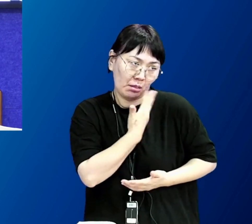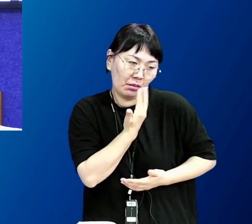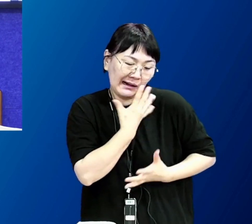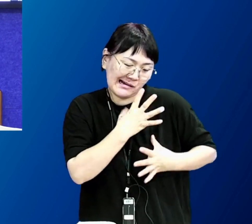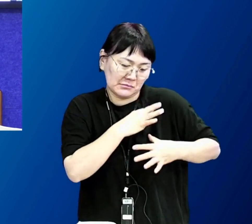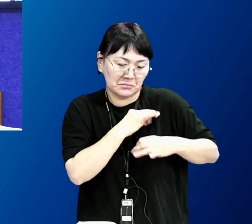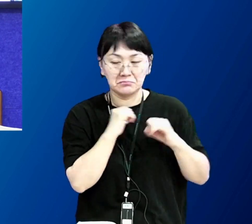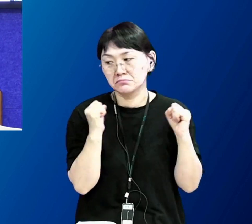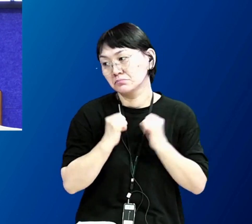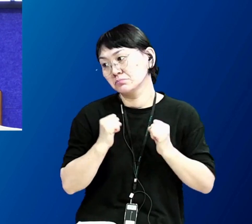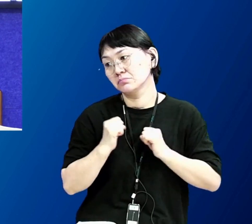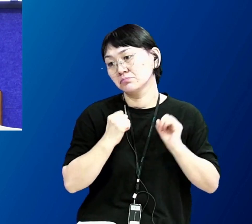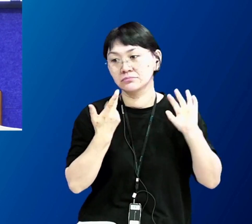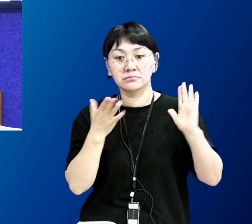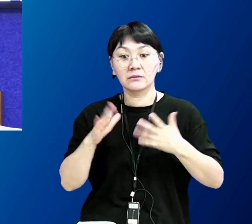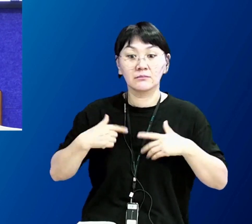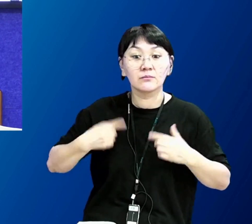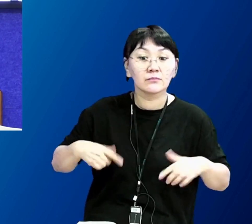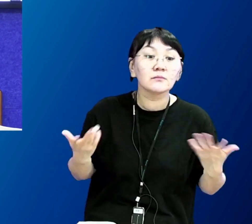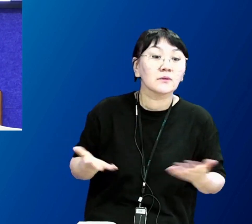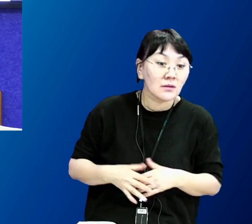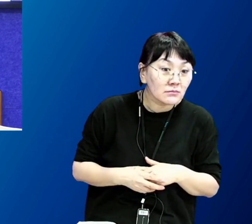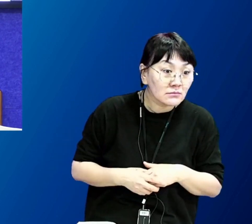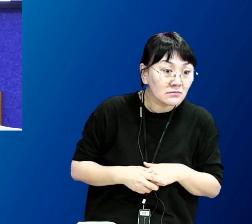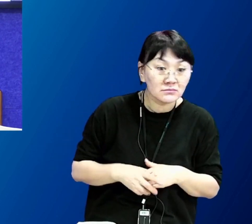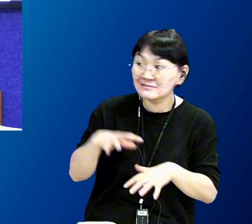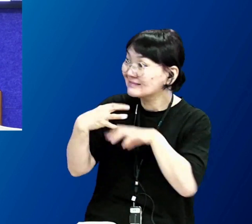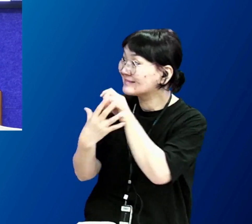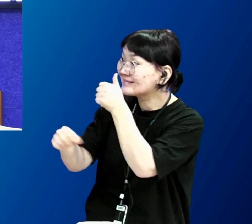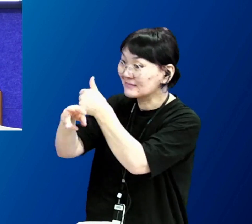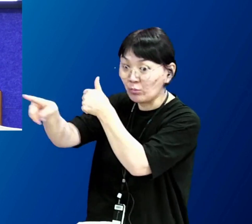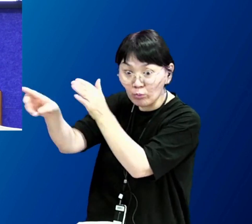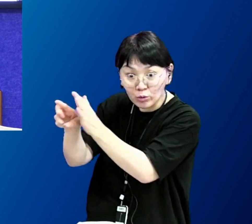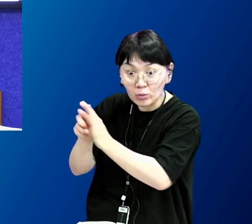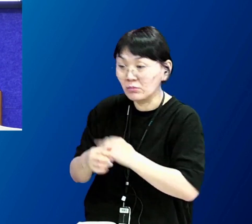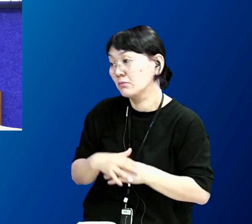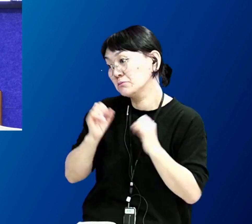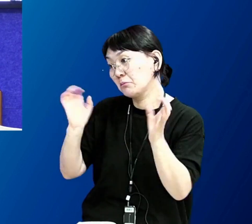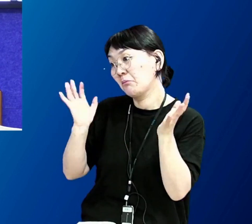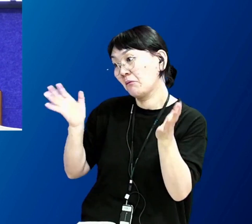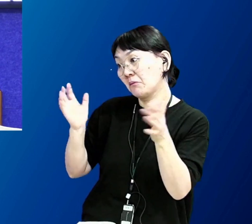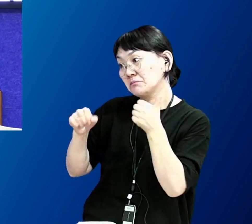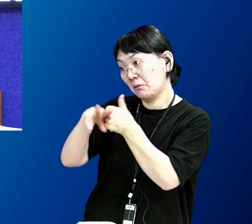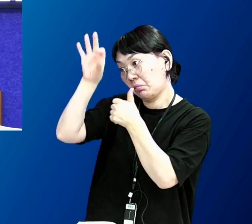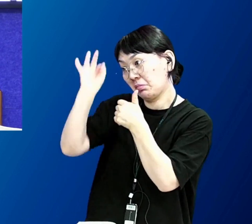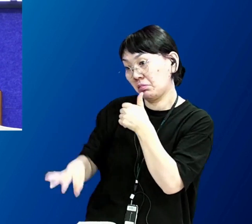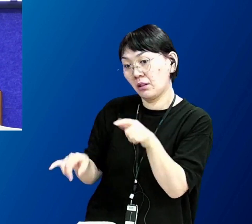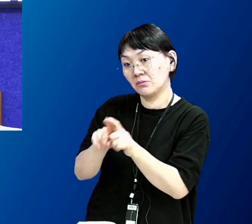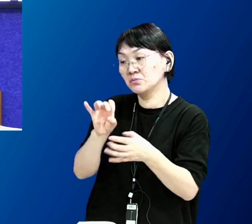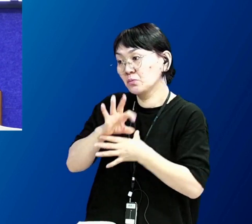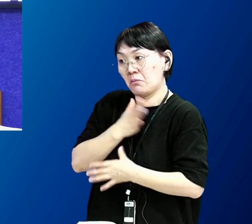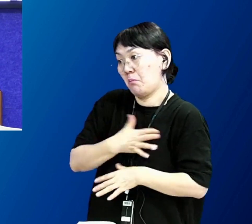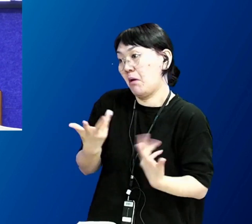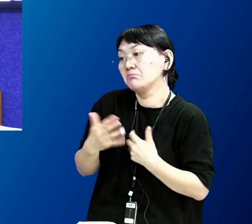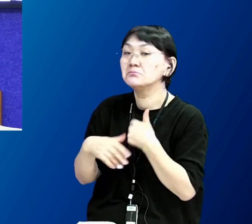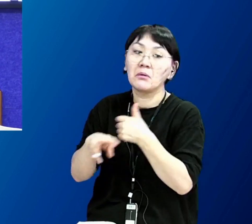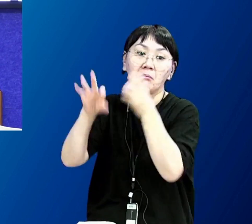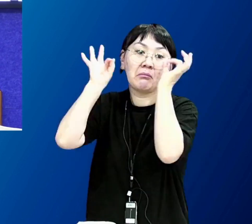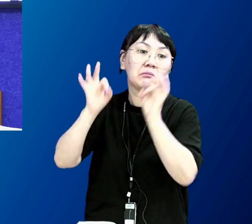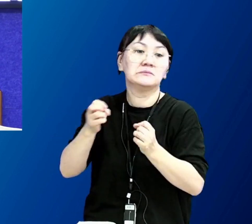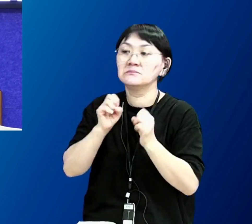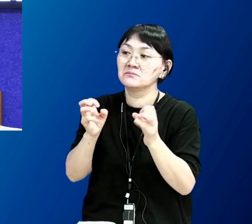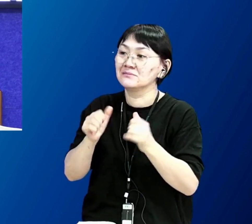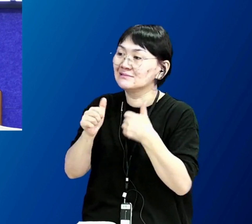вэ? Бид хүн тэдэн сайн мэдээ тараахаач болдог. Сүнсийг нь хайрлахгүй байгаа хүн яаж тэр